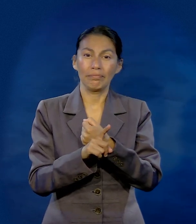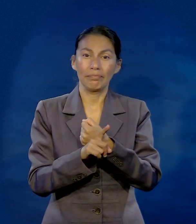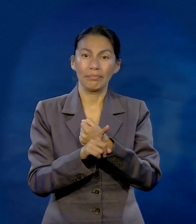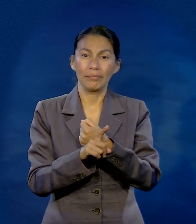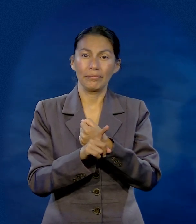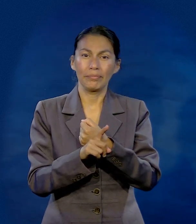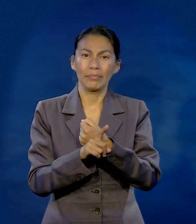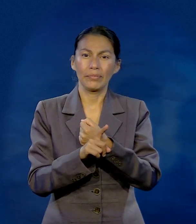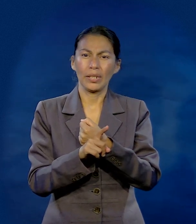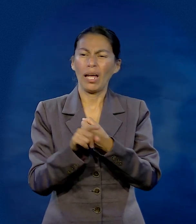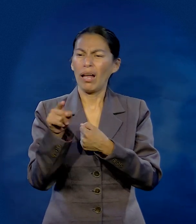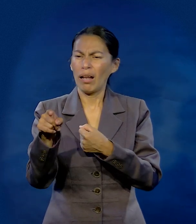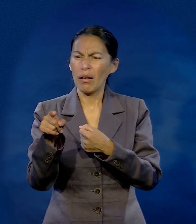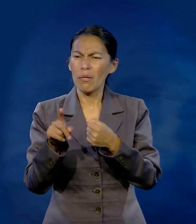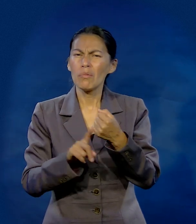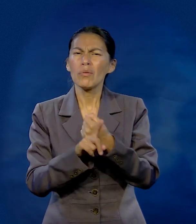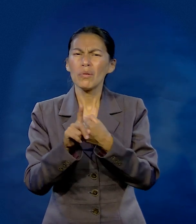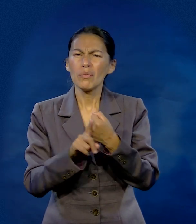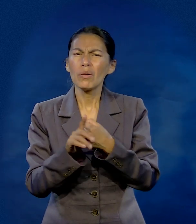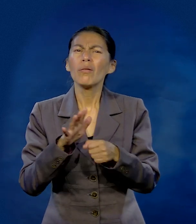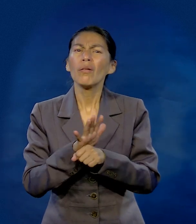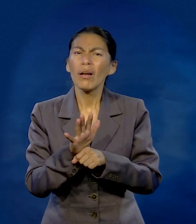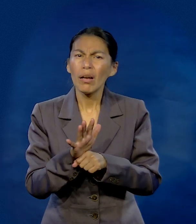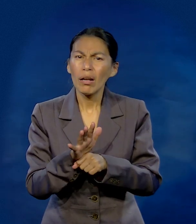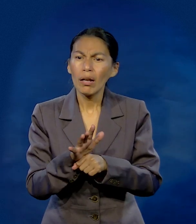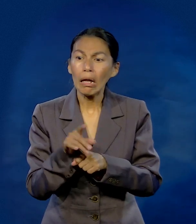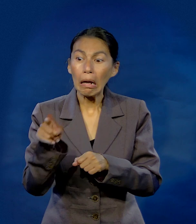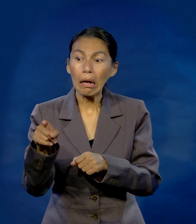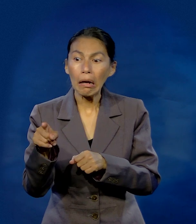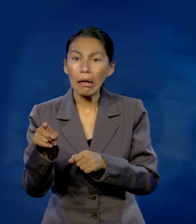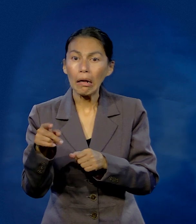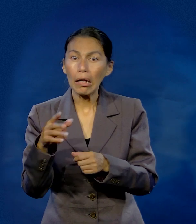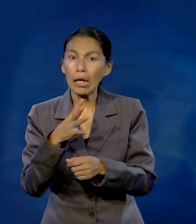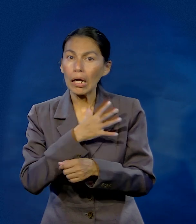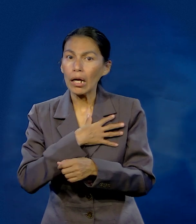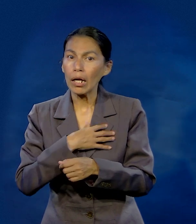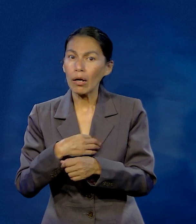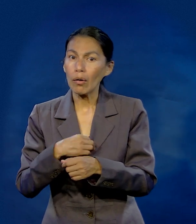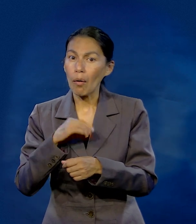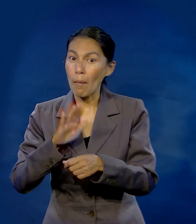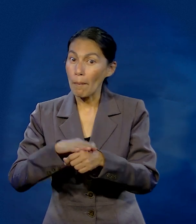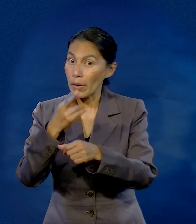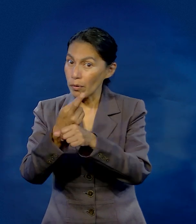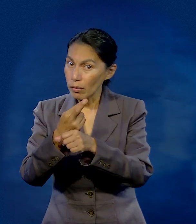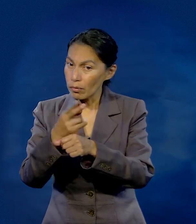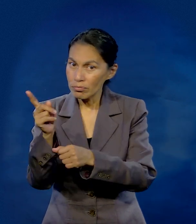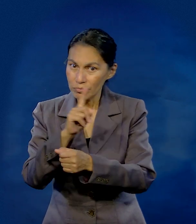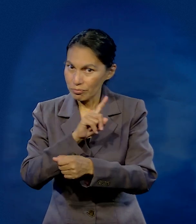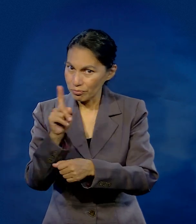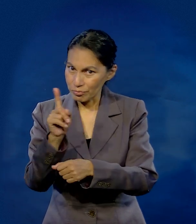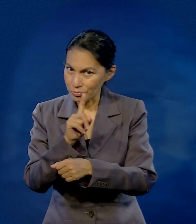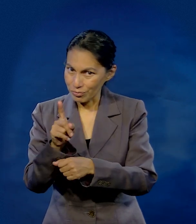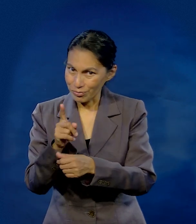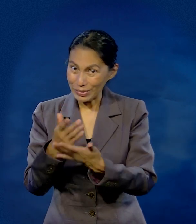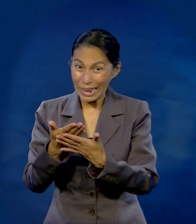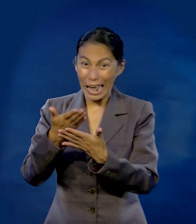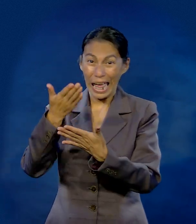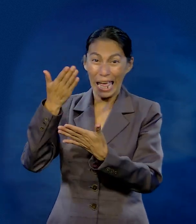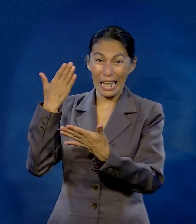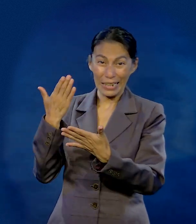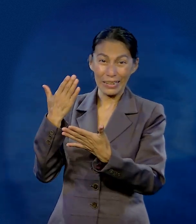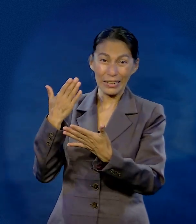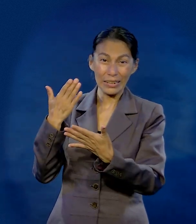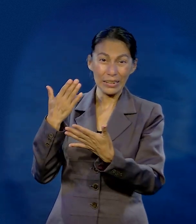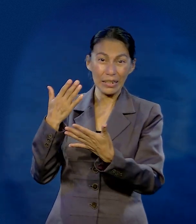él está escuchando su mensaje desde su perspectiva porque él trae un problema particular el problema